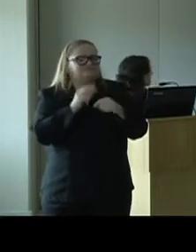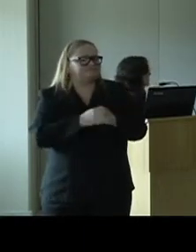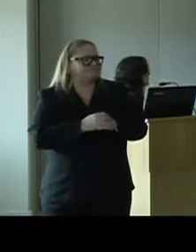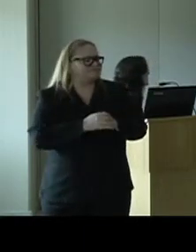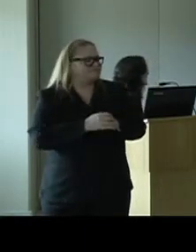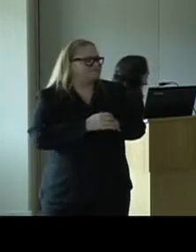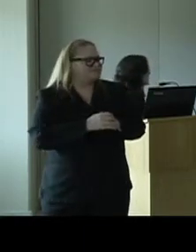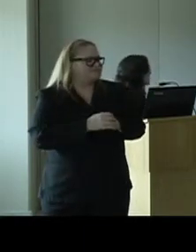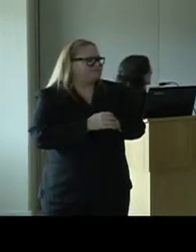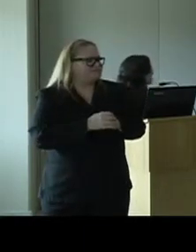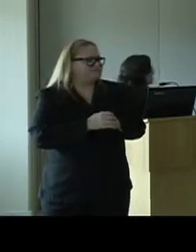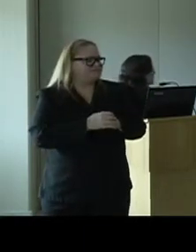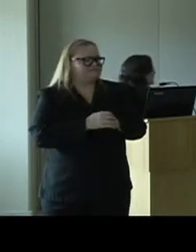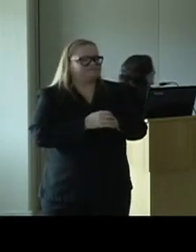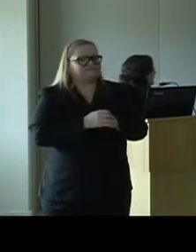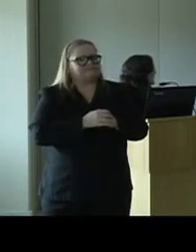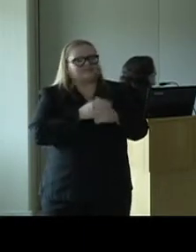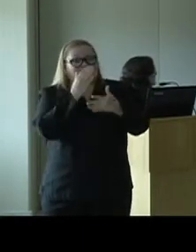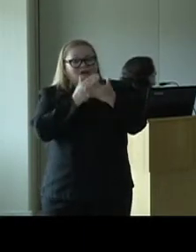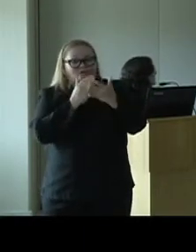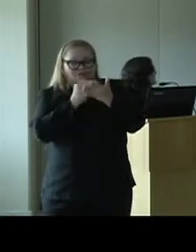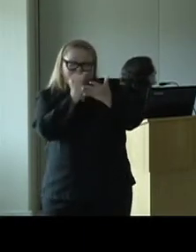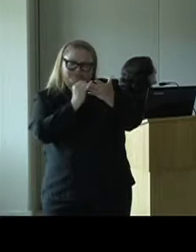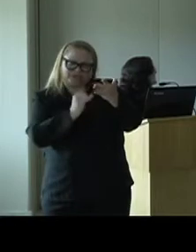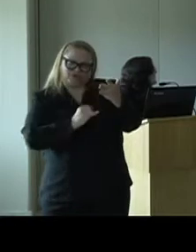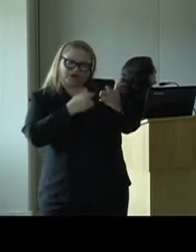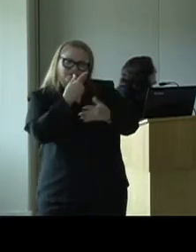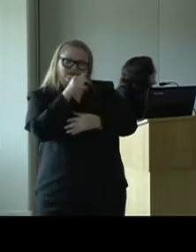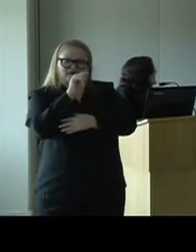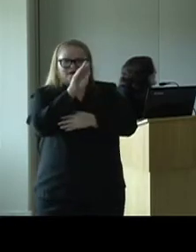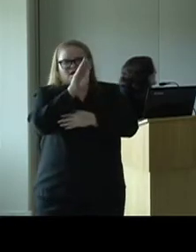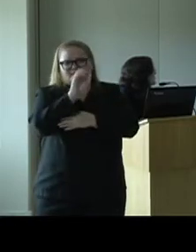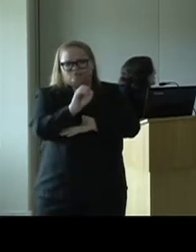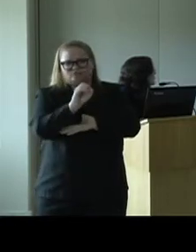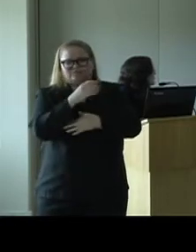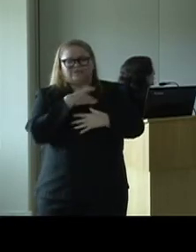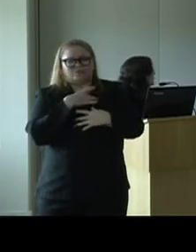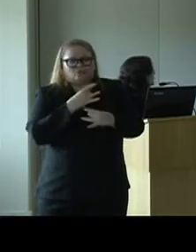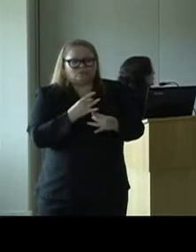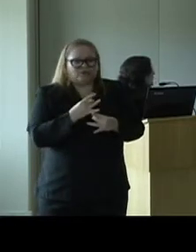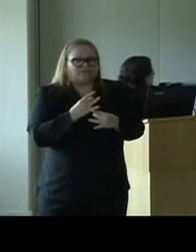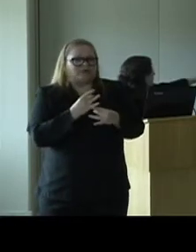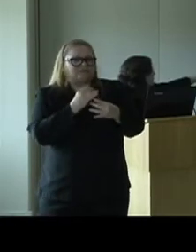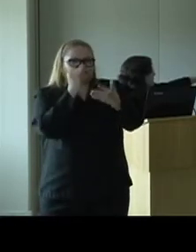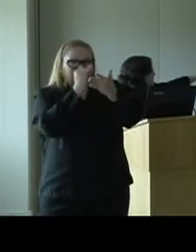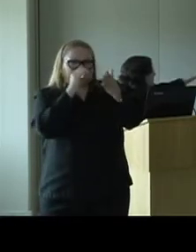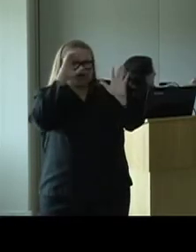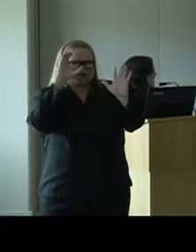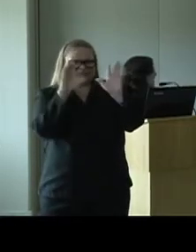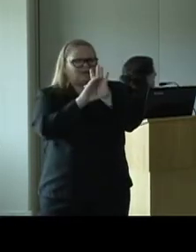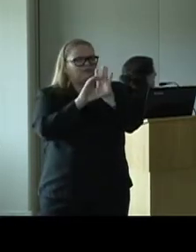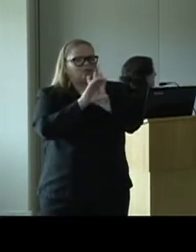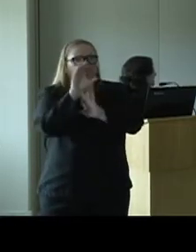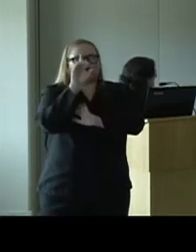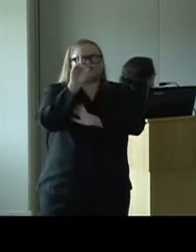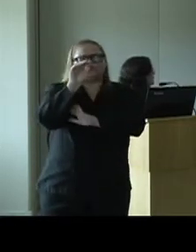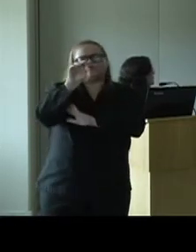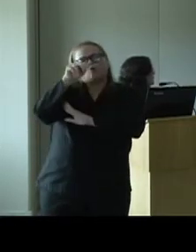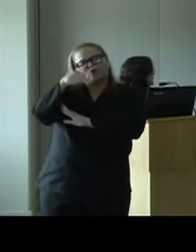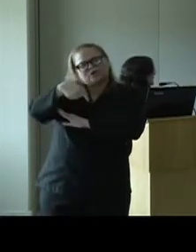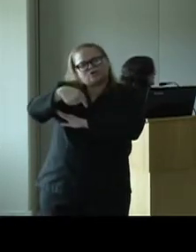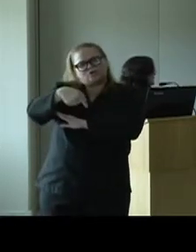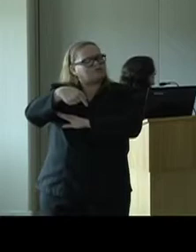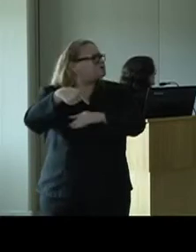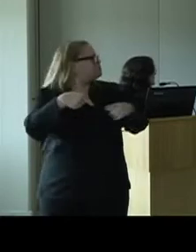certero, perdón. Estas son algunas pinturas de él. Le gustaba mucho hacer autorretratos. Ese Don Quijote que hay en la esquina